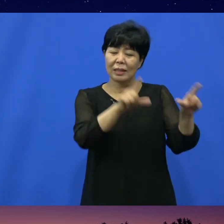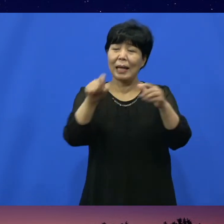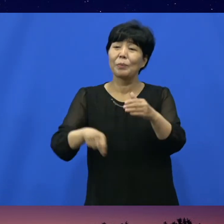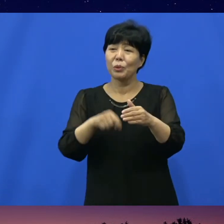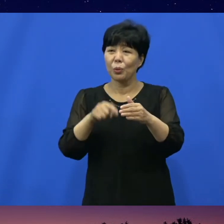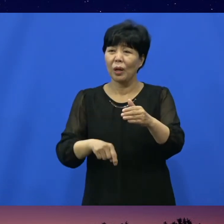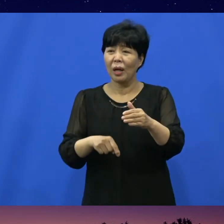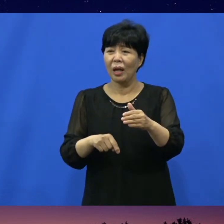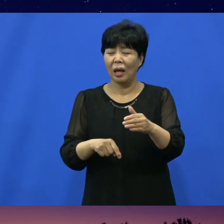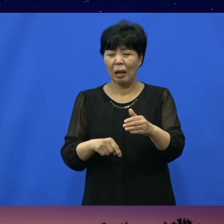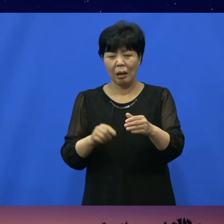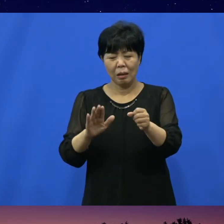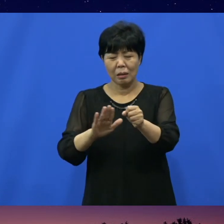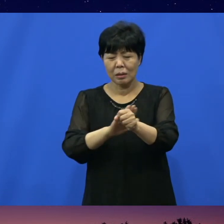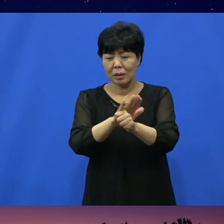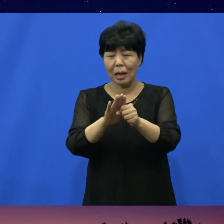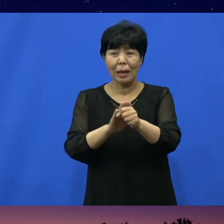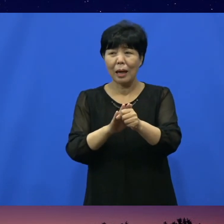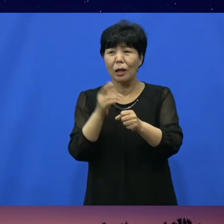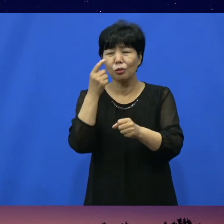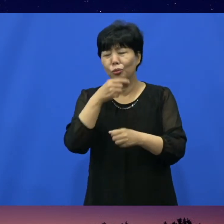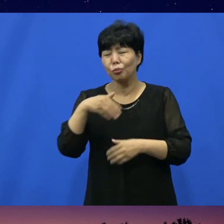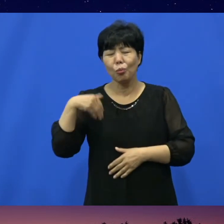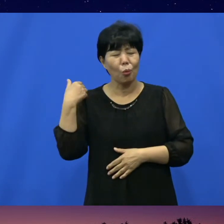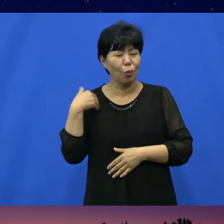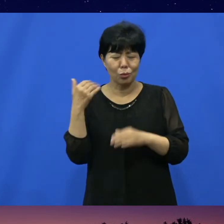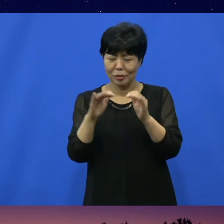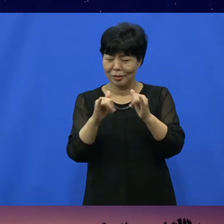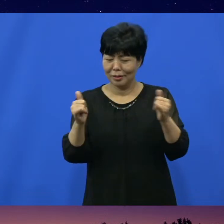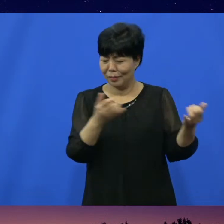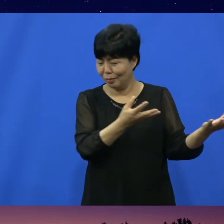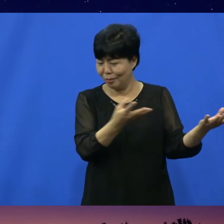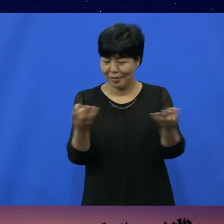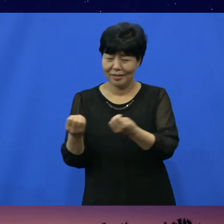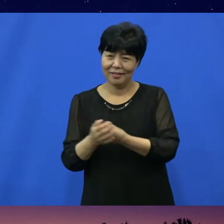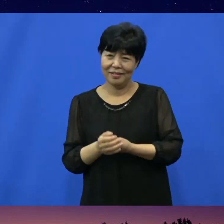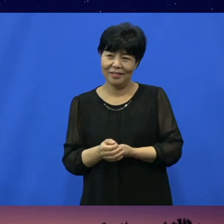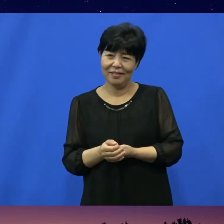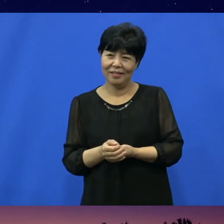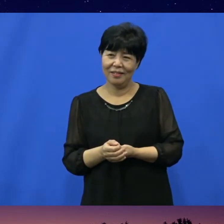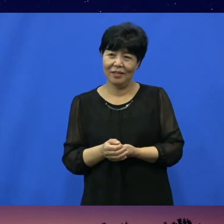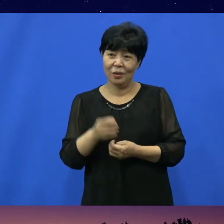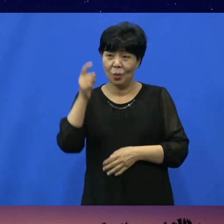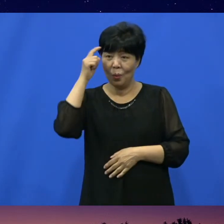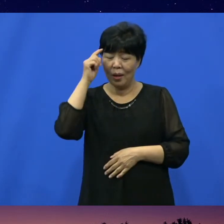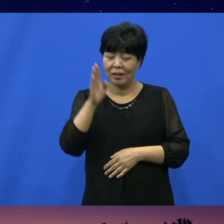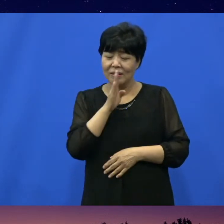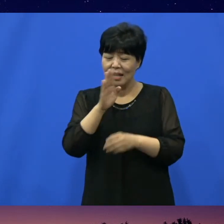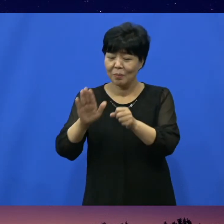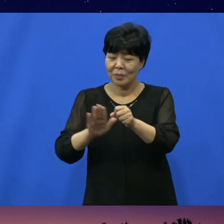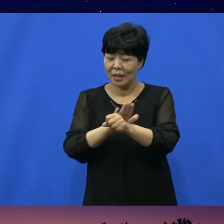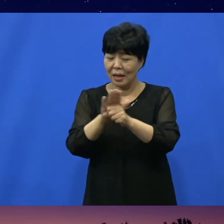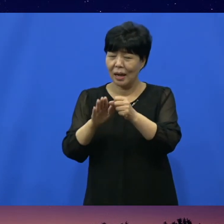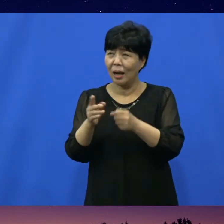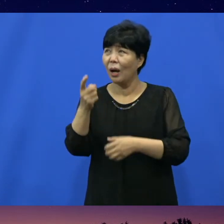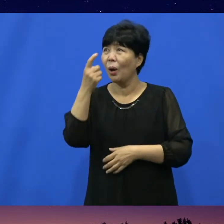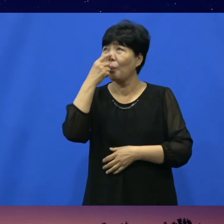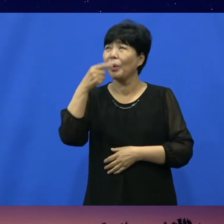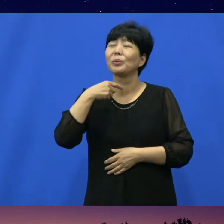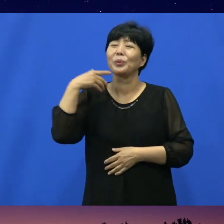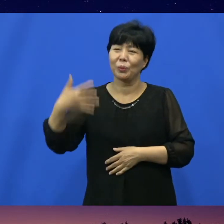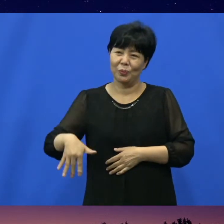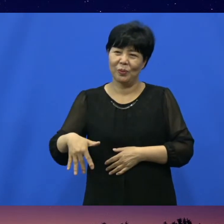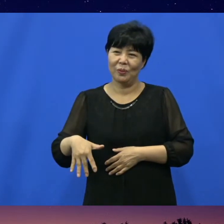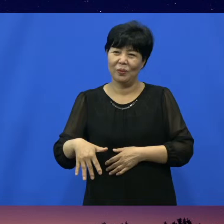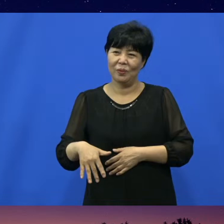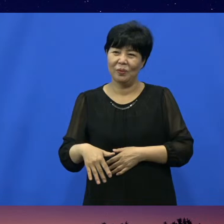여러분. 사랑할 줄을 모르는 거예요. 왜? 사랑을 배운 적이 없으니까. 그 사랑은 오직 하나님으로부터만 온전한 사랑을